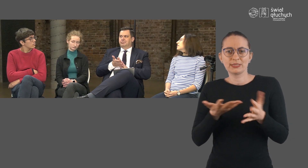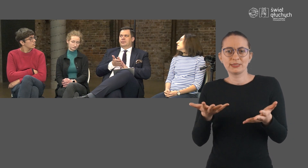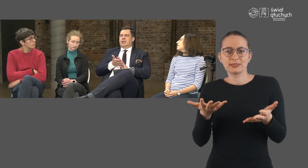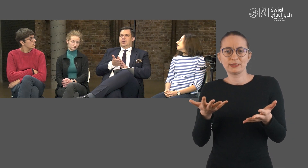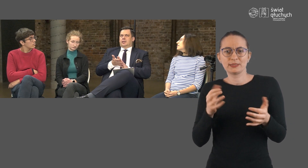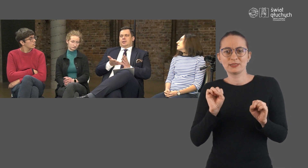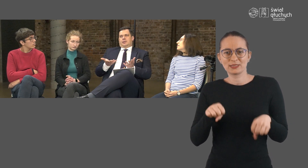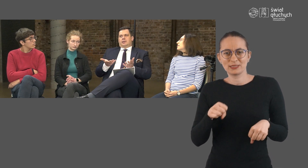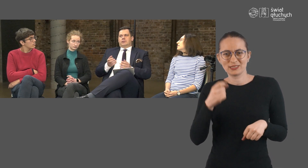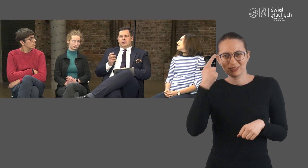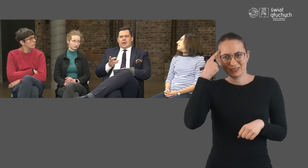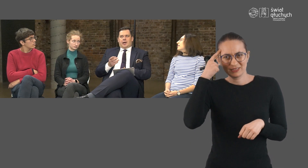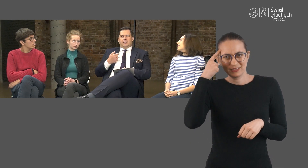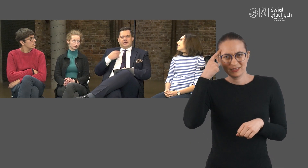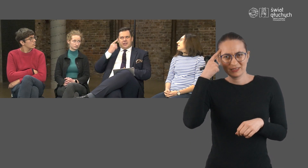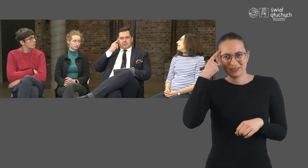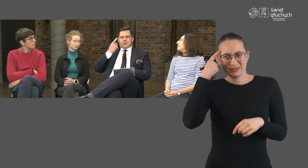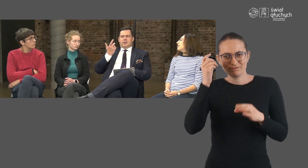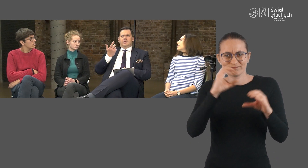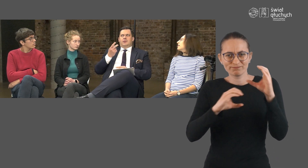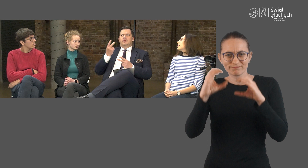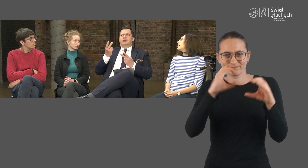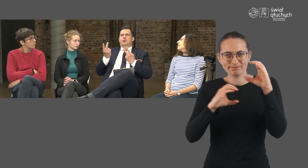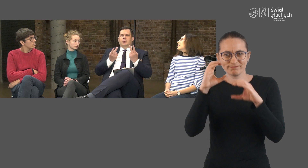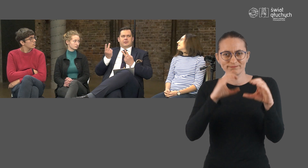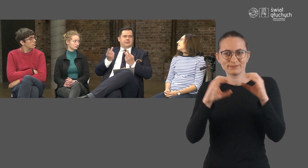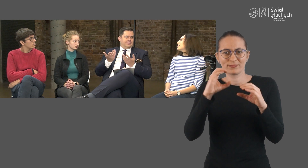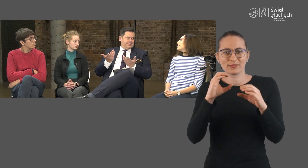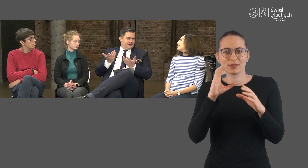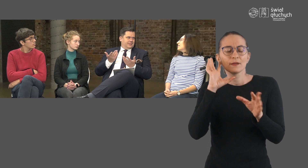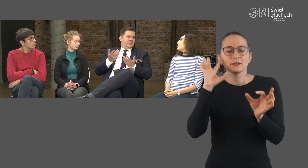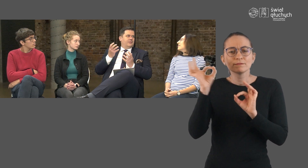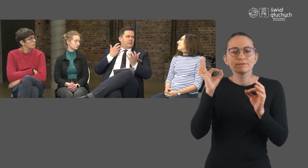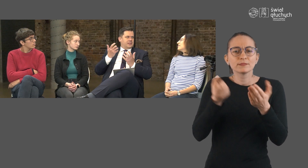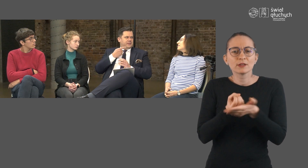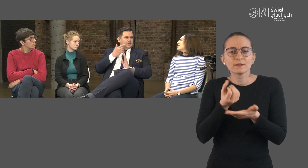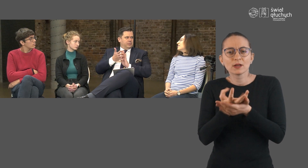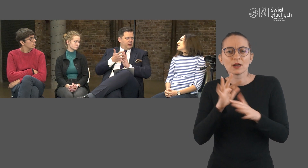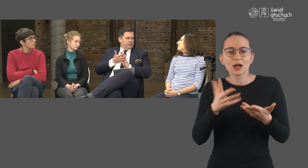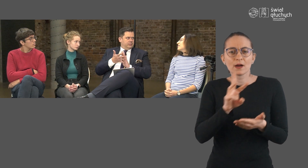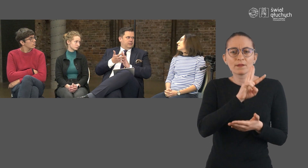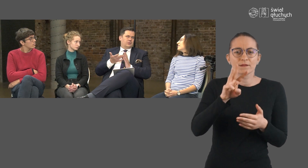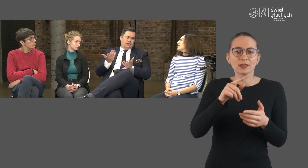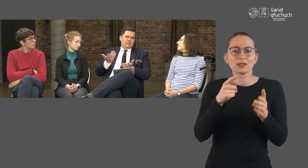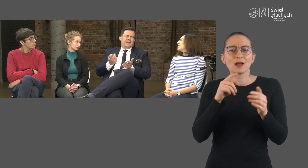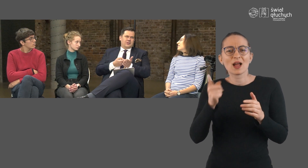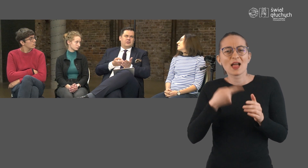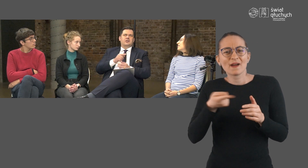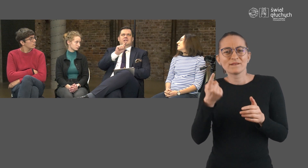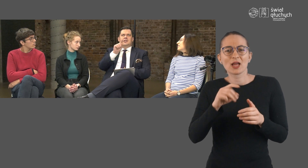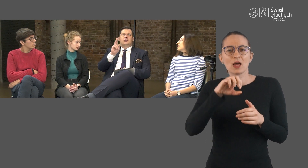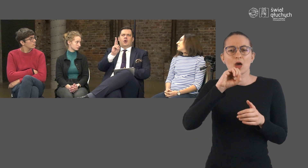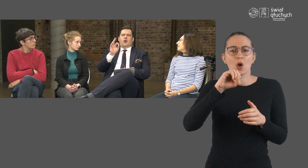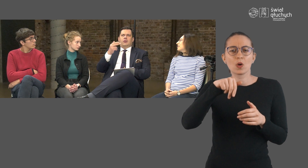Nie? Ja mówię, no tak, ale ja wiem, że poszukać informacji w języku migowym, to